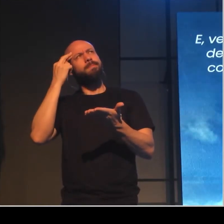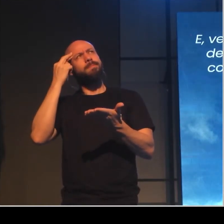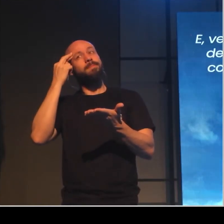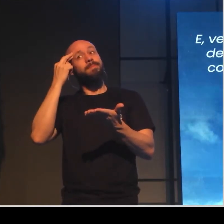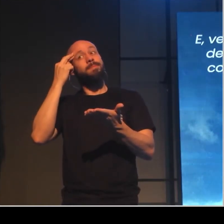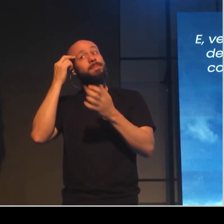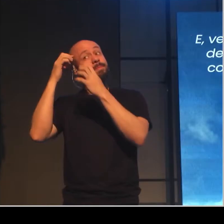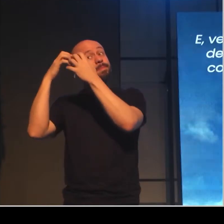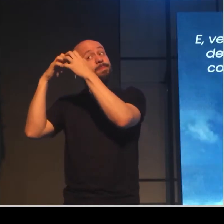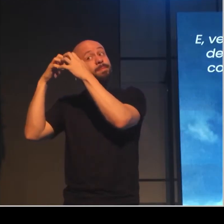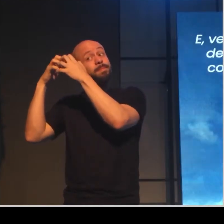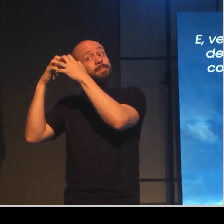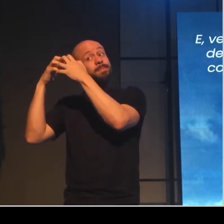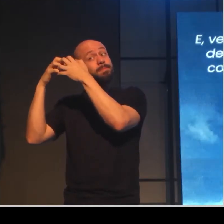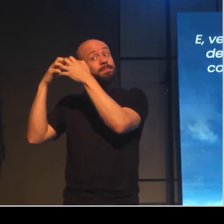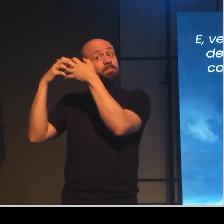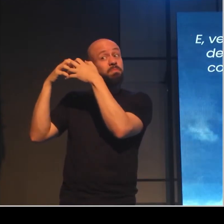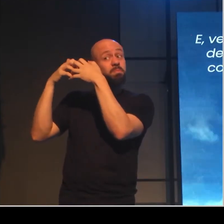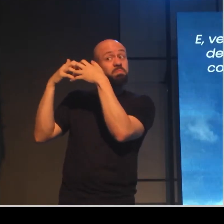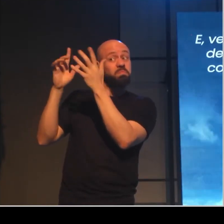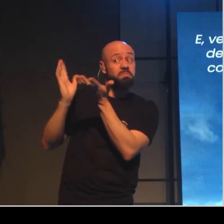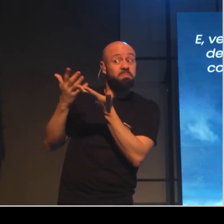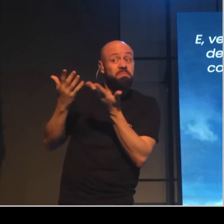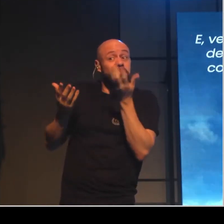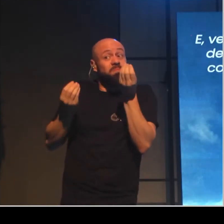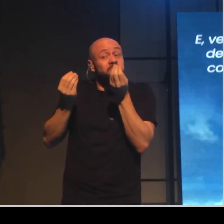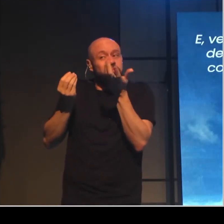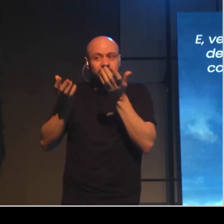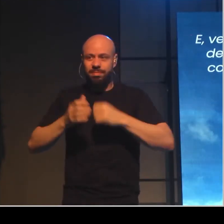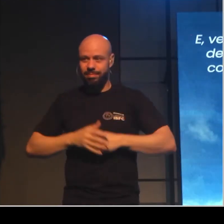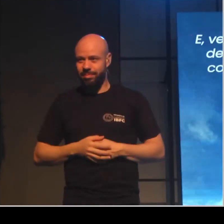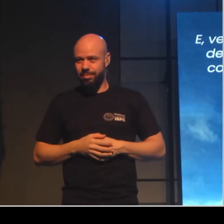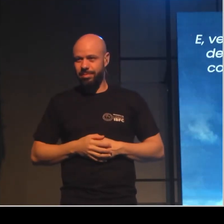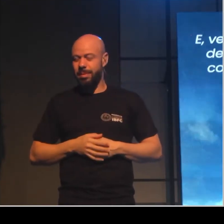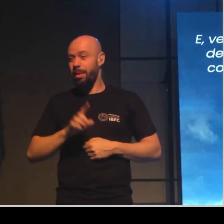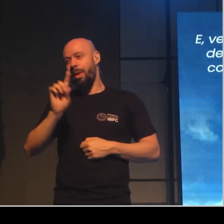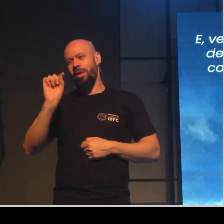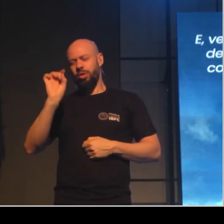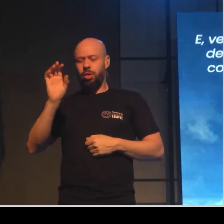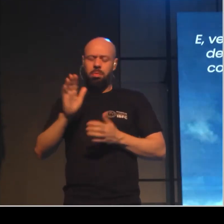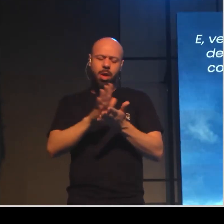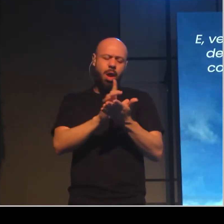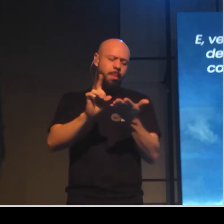Como você quer ser bem-sucedido, se o único contato que você tem com a Bíblia